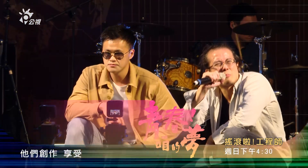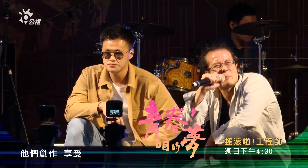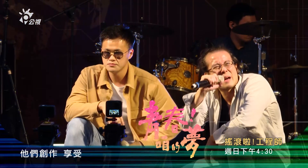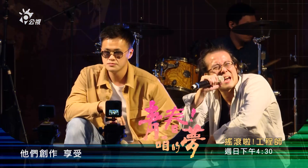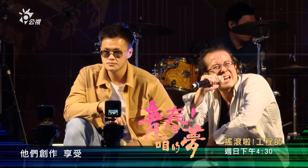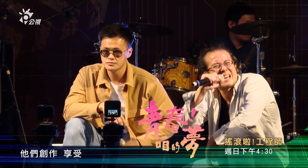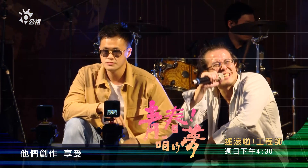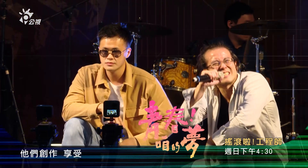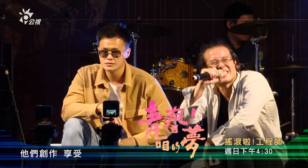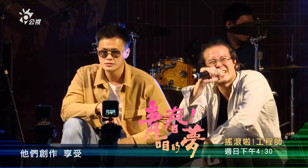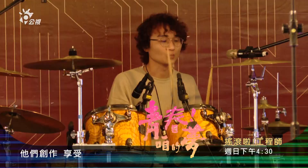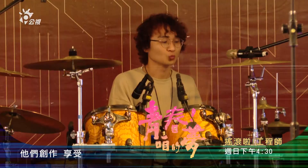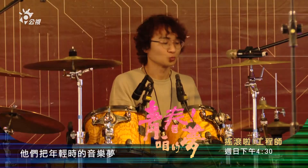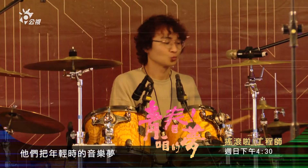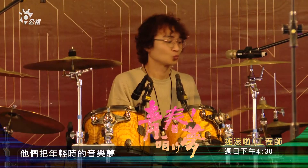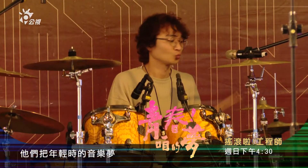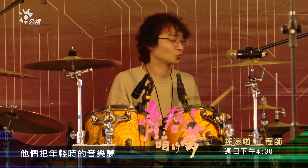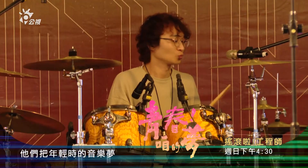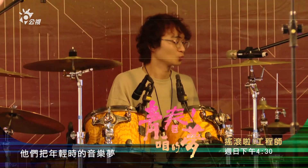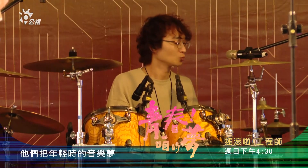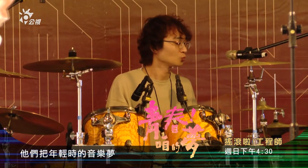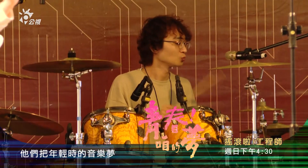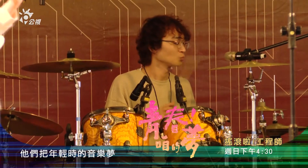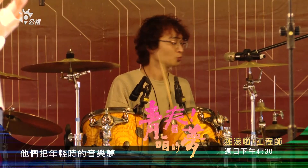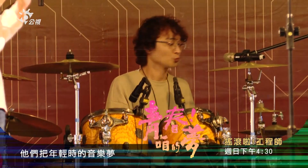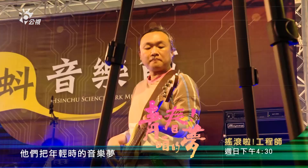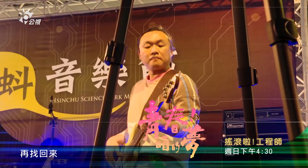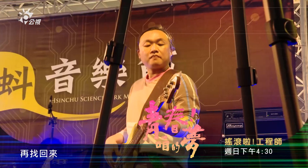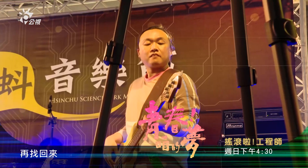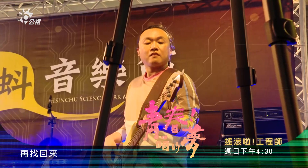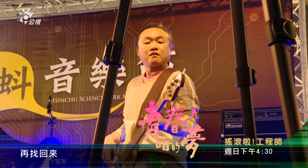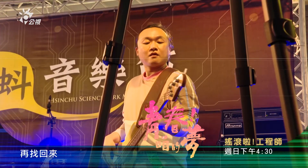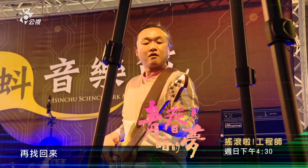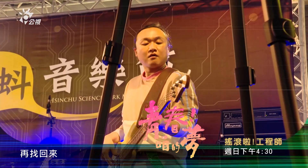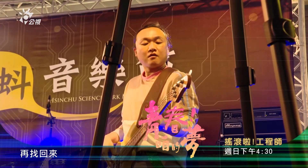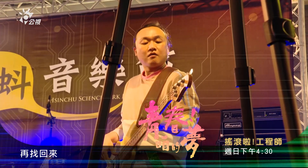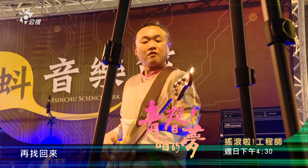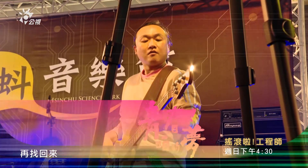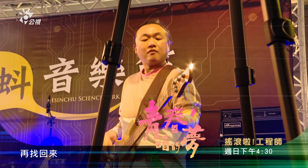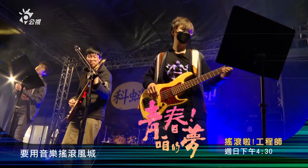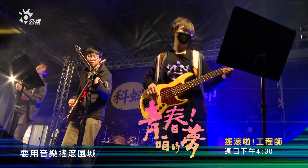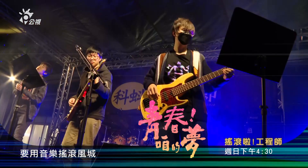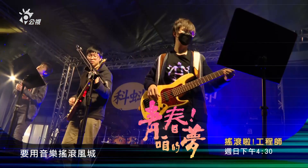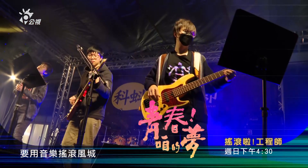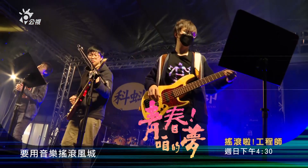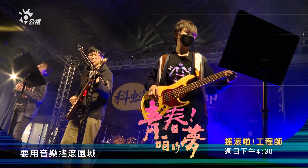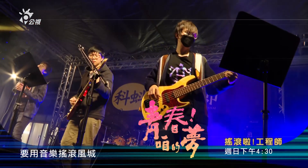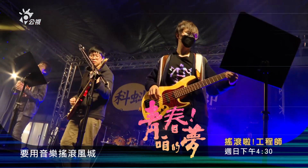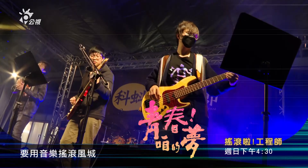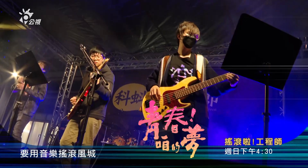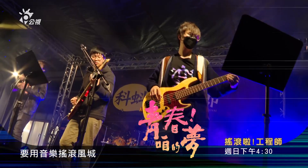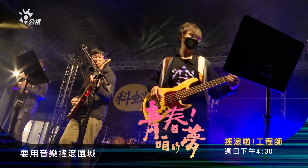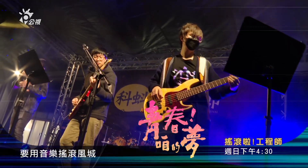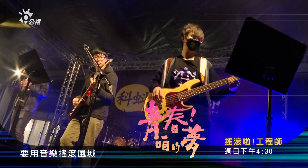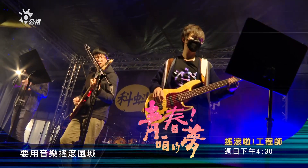作享受，因甲少年时的音乐梦搁找倒转来，要用音乐摇滚方